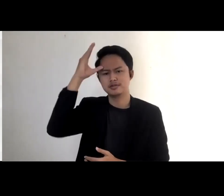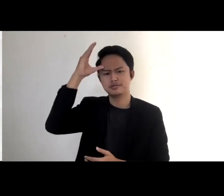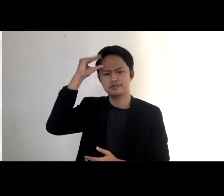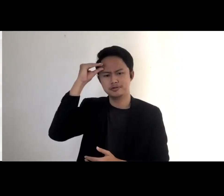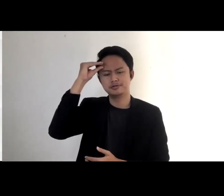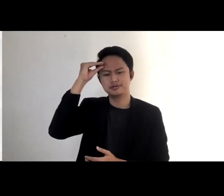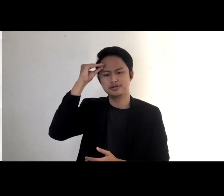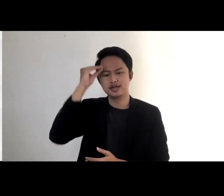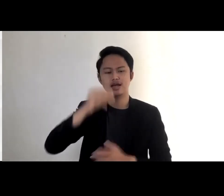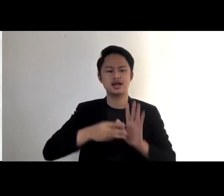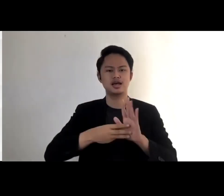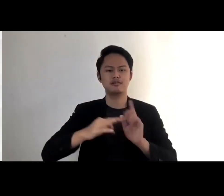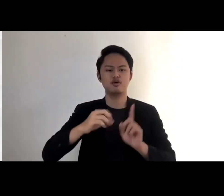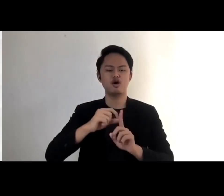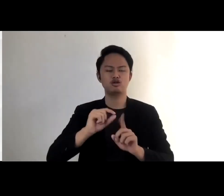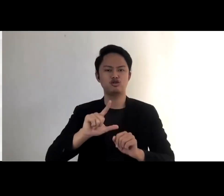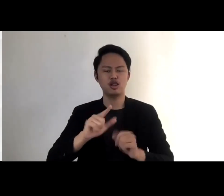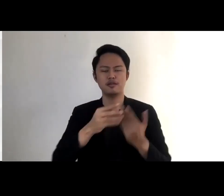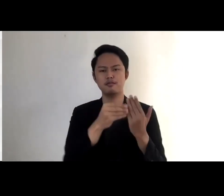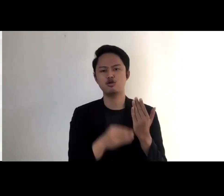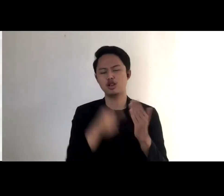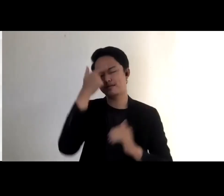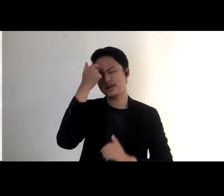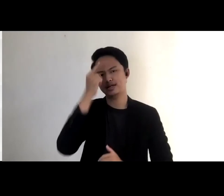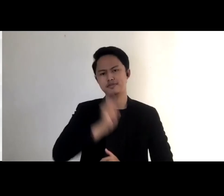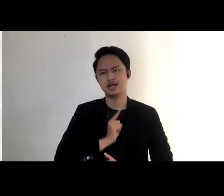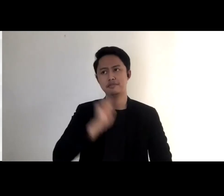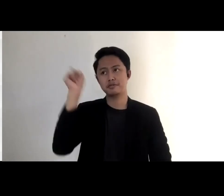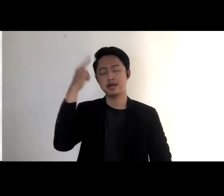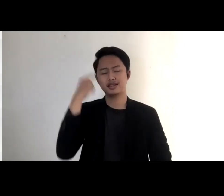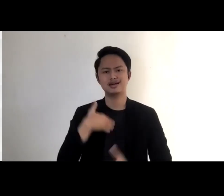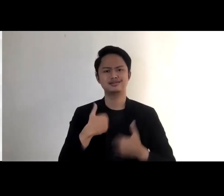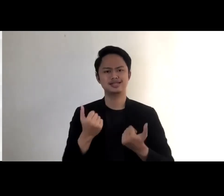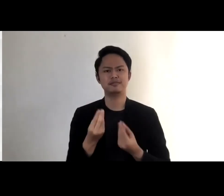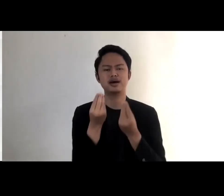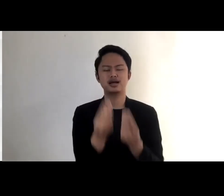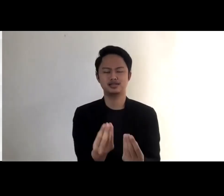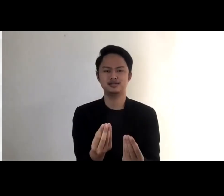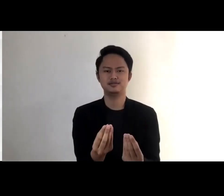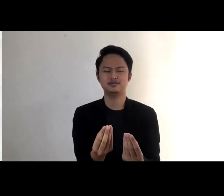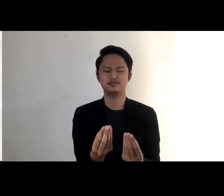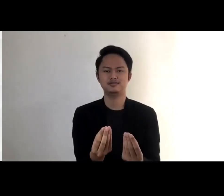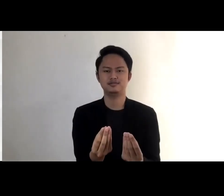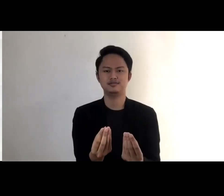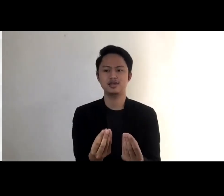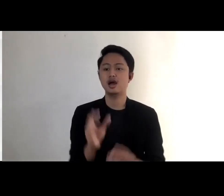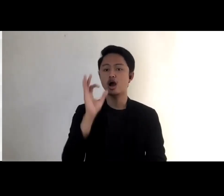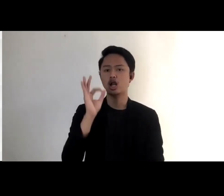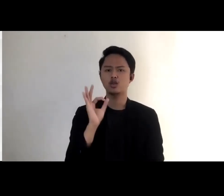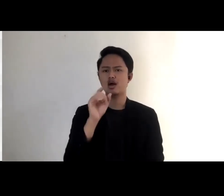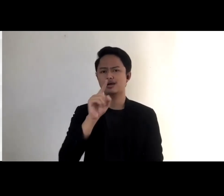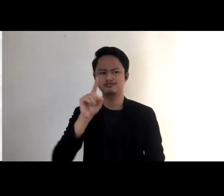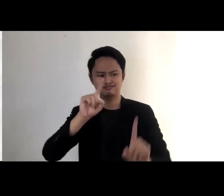belajar mandiri telah disiapkan oleh pemerintah yang bisa digunakan bahkan oleh orang tua